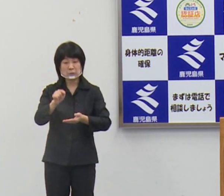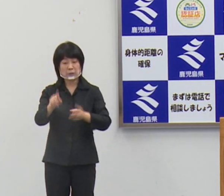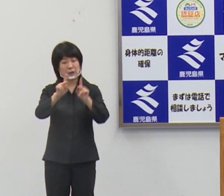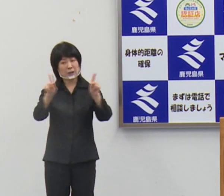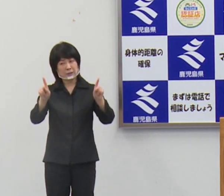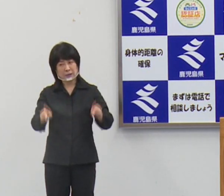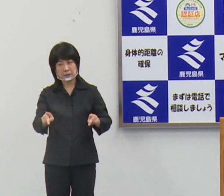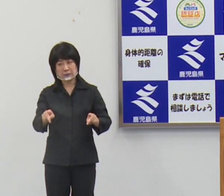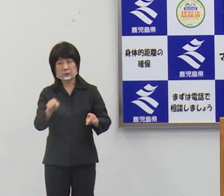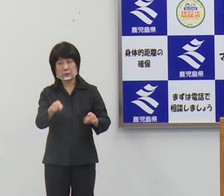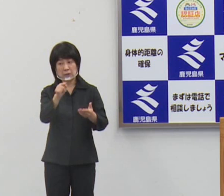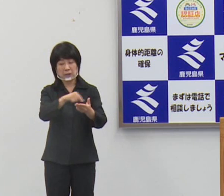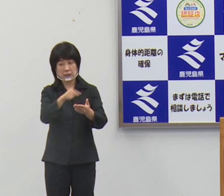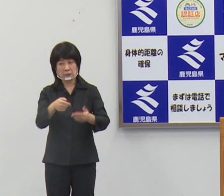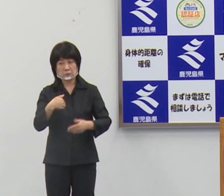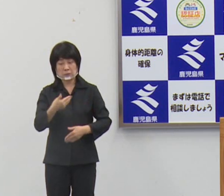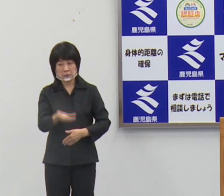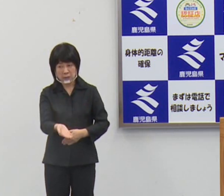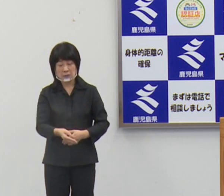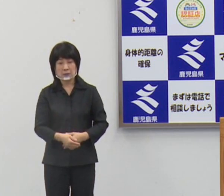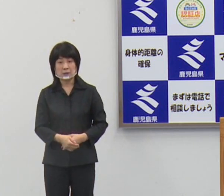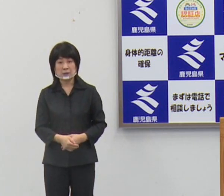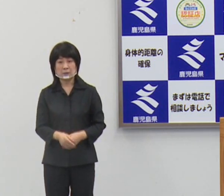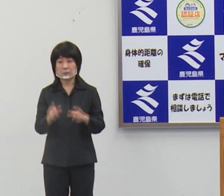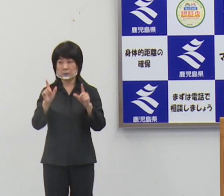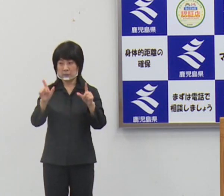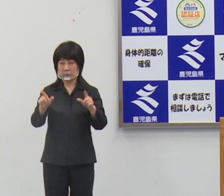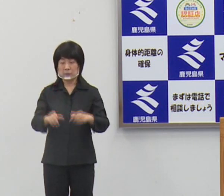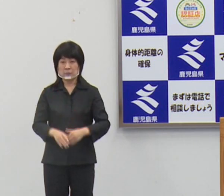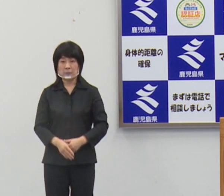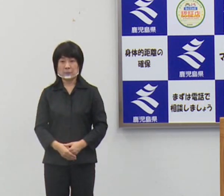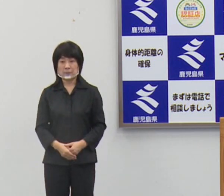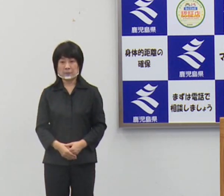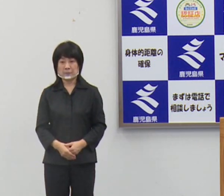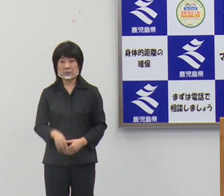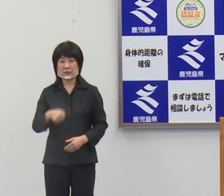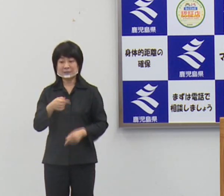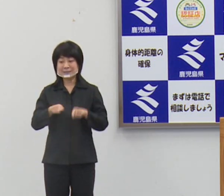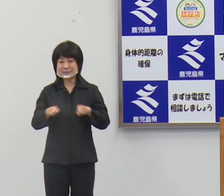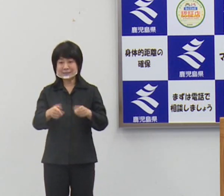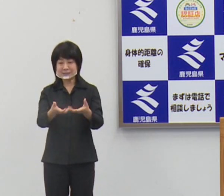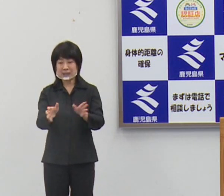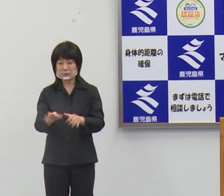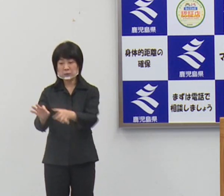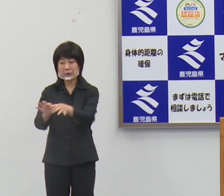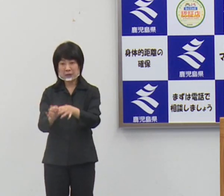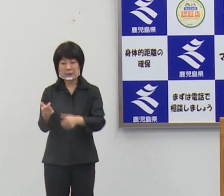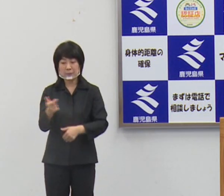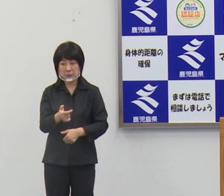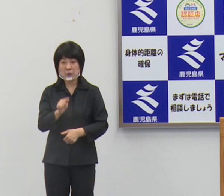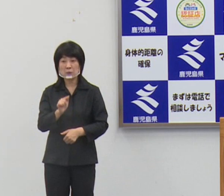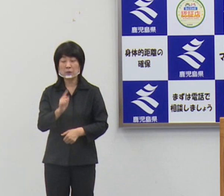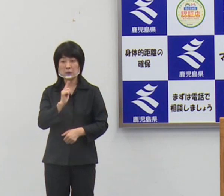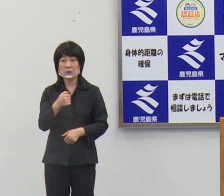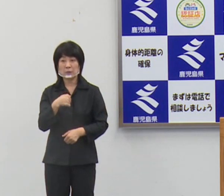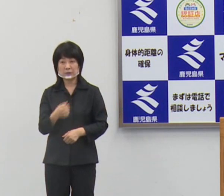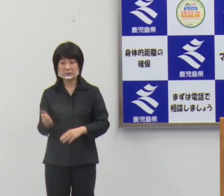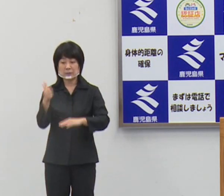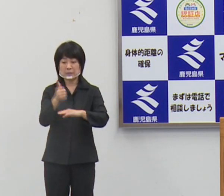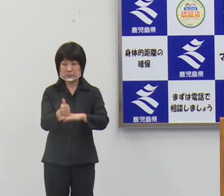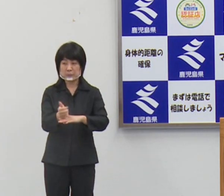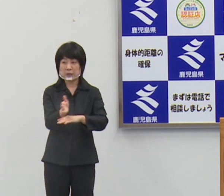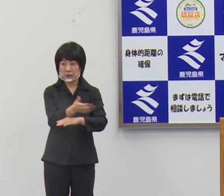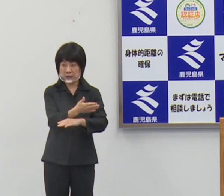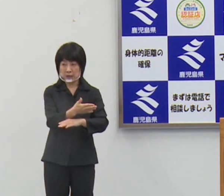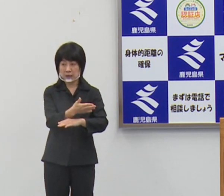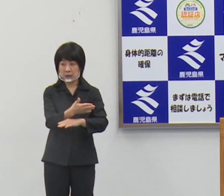題が解決されるというふうに考えていますか。 はい、自治体との連携で言いますと、まあ、私が着任してからも